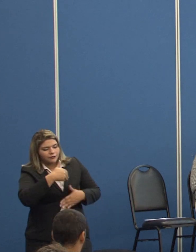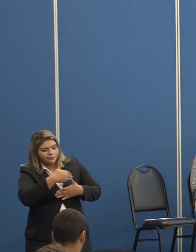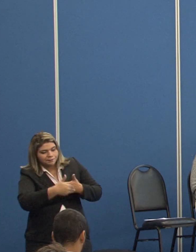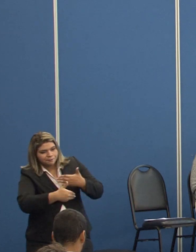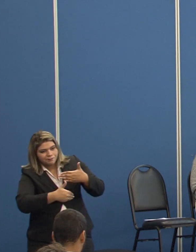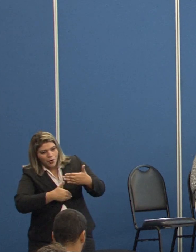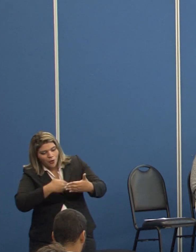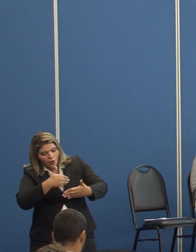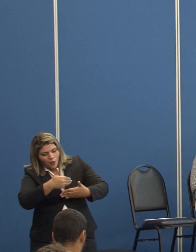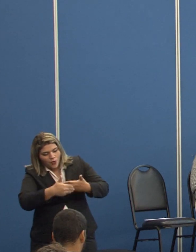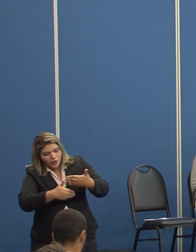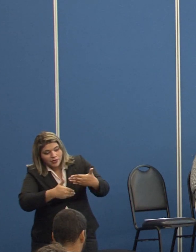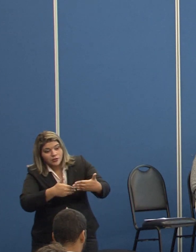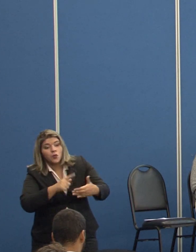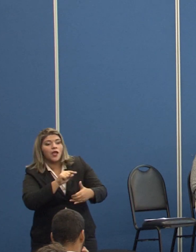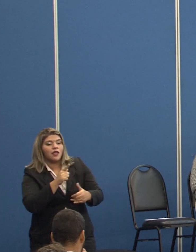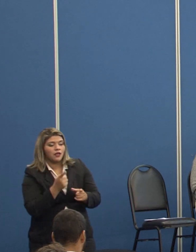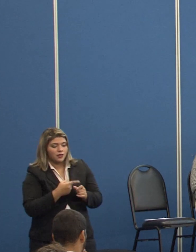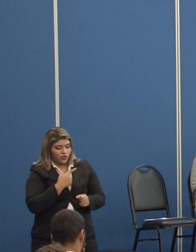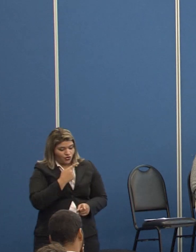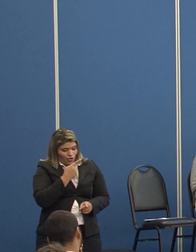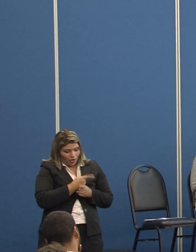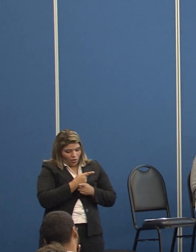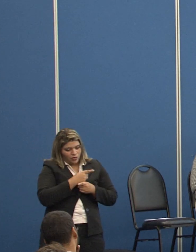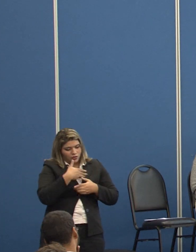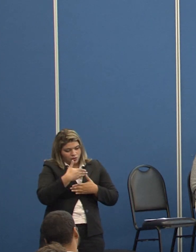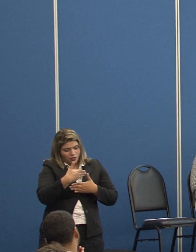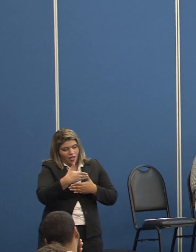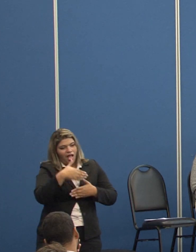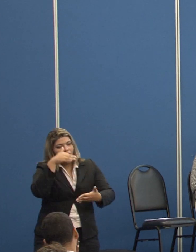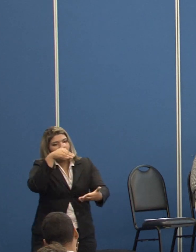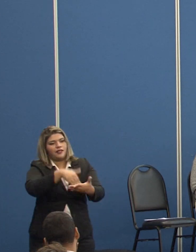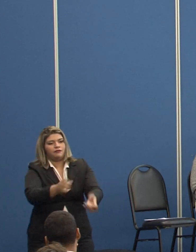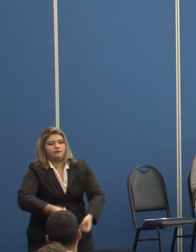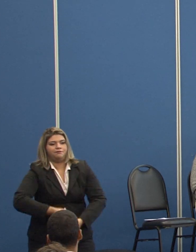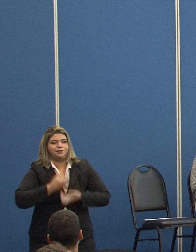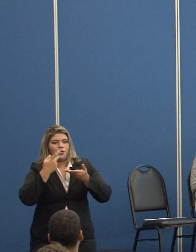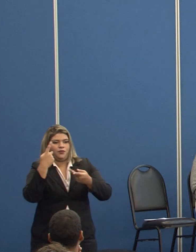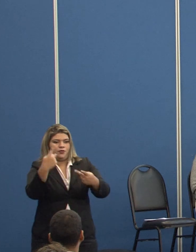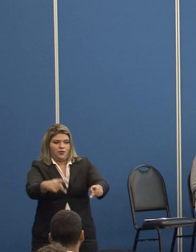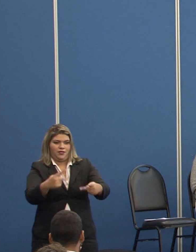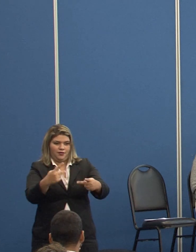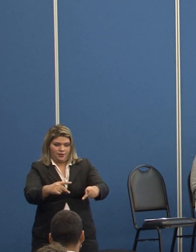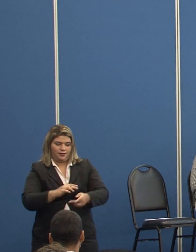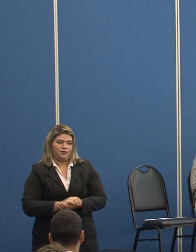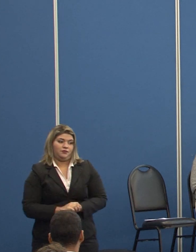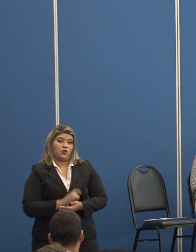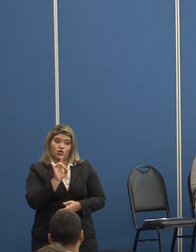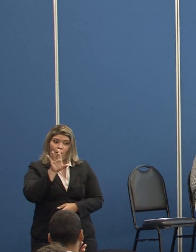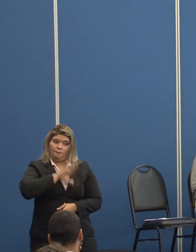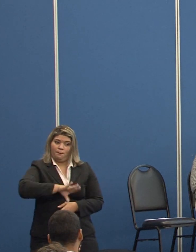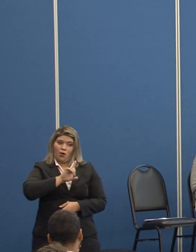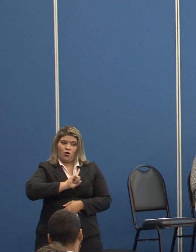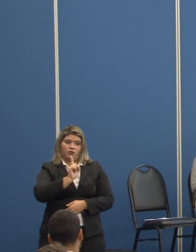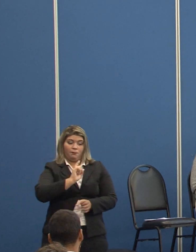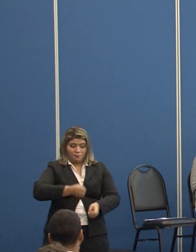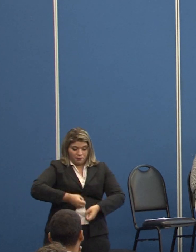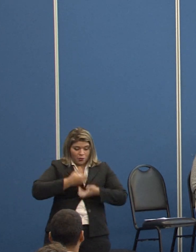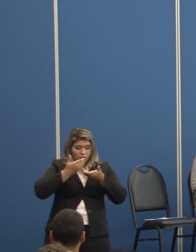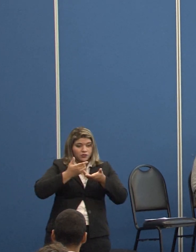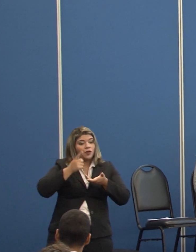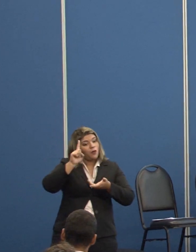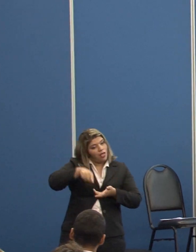de diagnóstico até a produção textual, que não vai ser somente em língua portuguesa, né? Uma